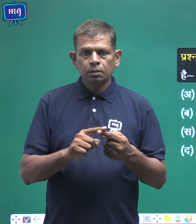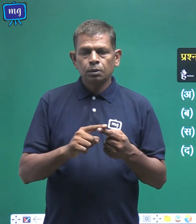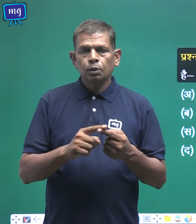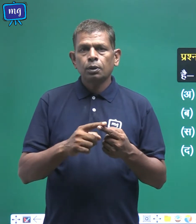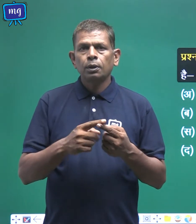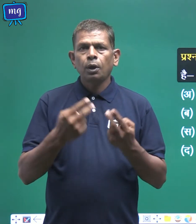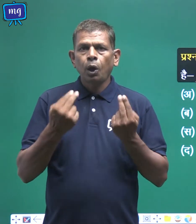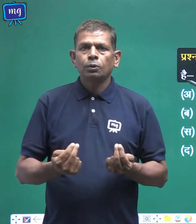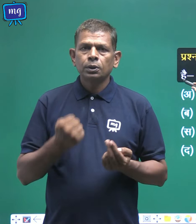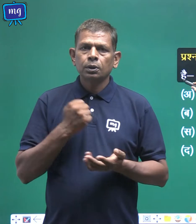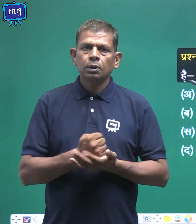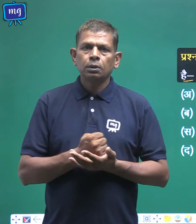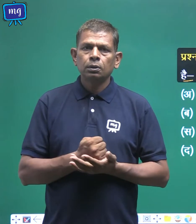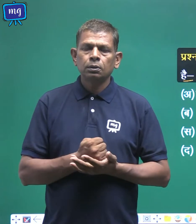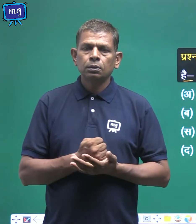आवश्यक है।